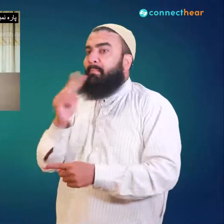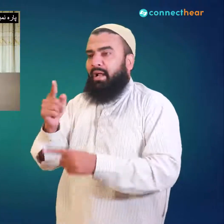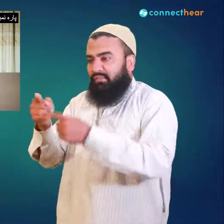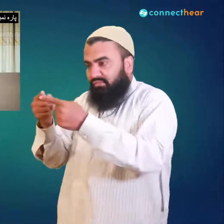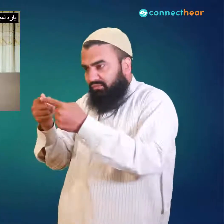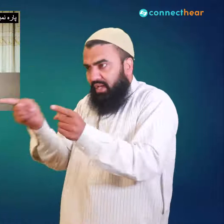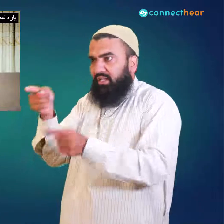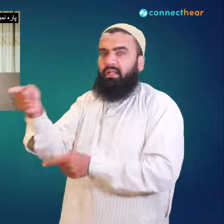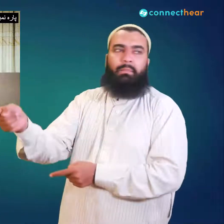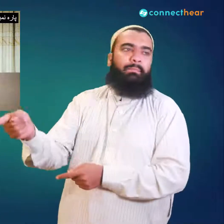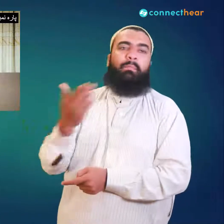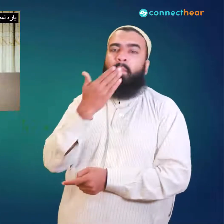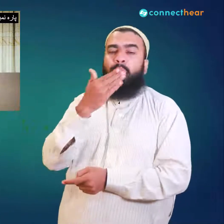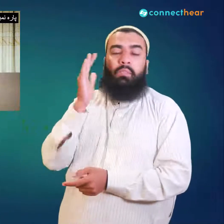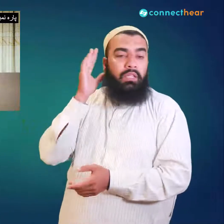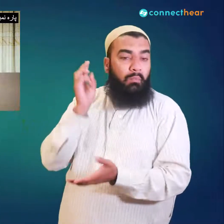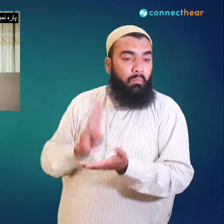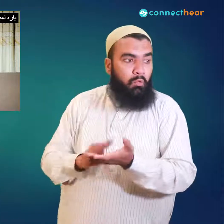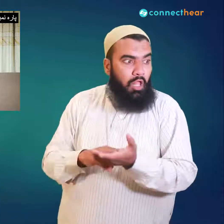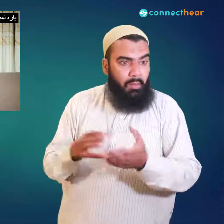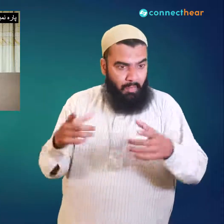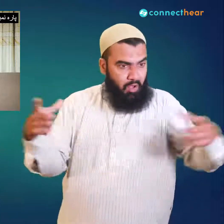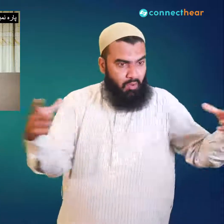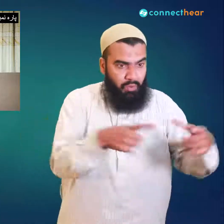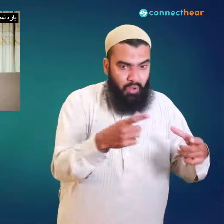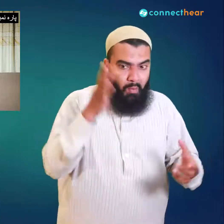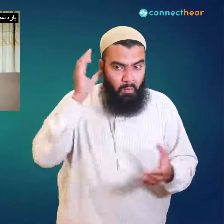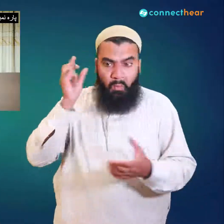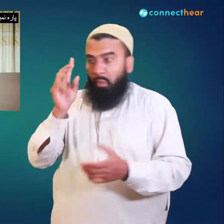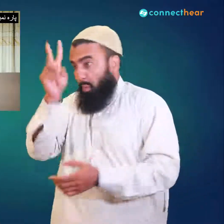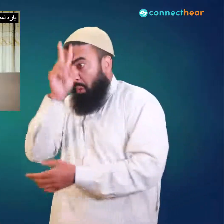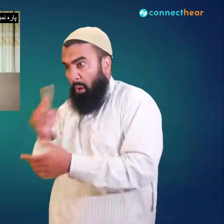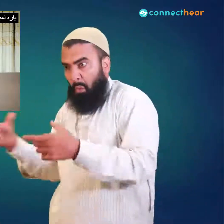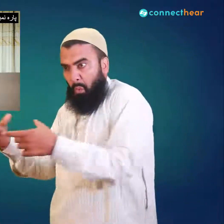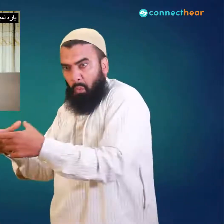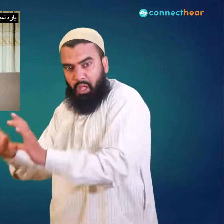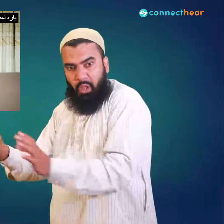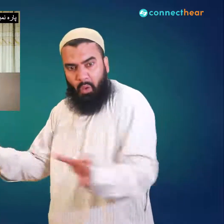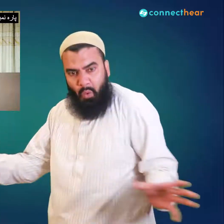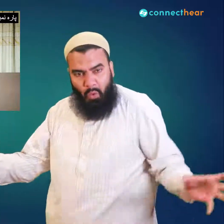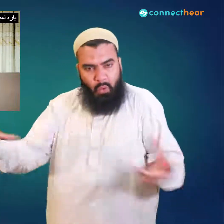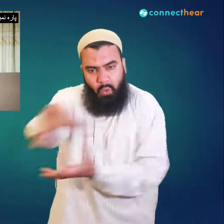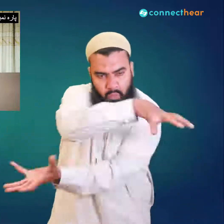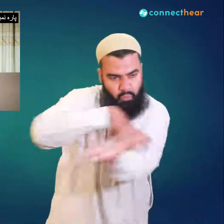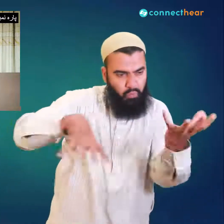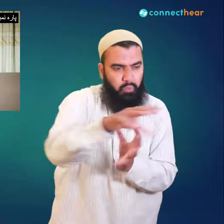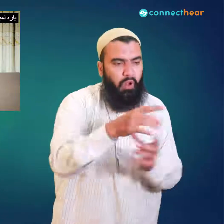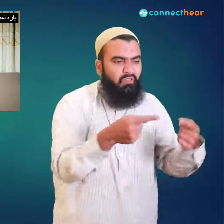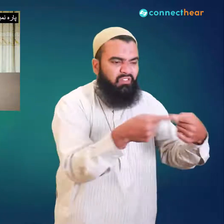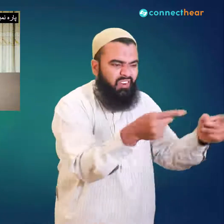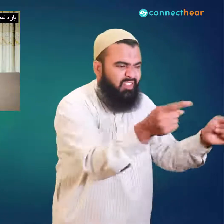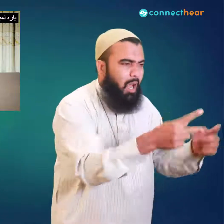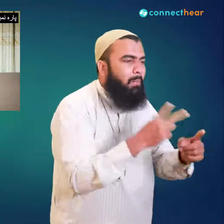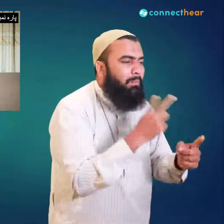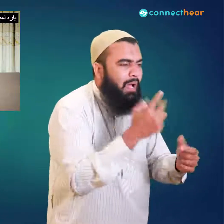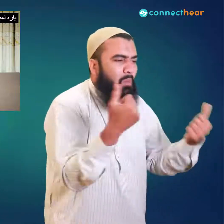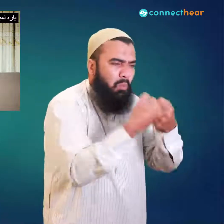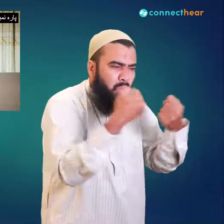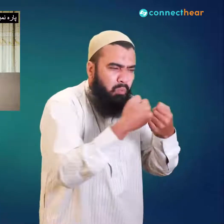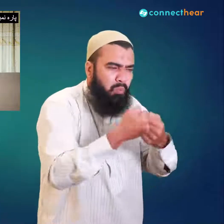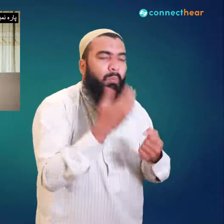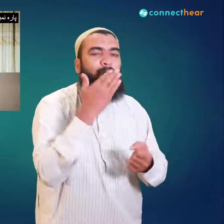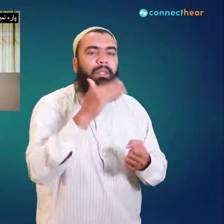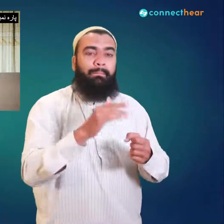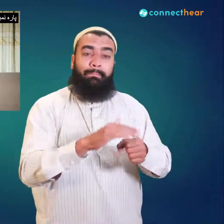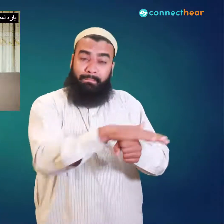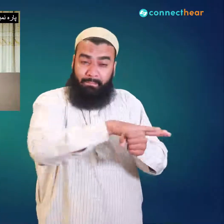المؤمنین، تفریقا بین المؤمنین، کہ مومنین کے درمیان تفرقہ ڈالنا، اتحاد اور